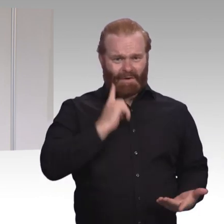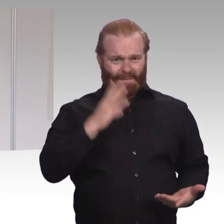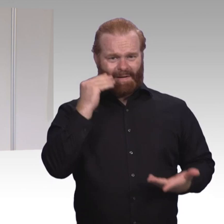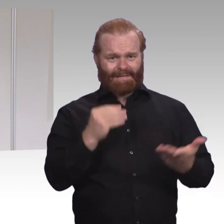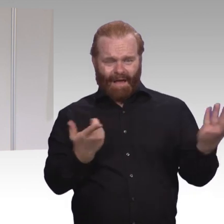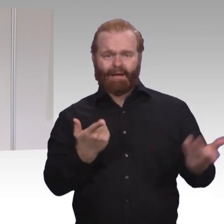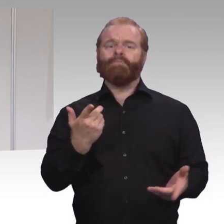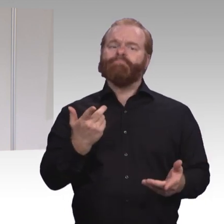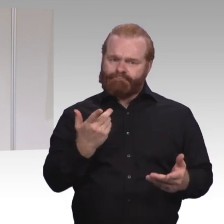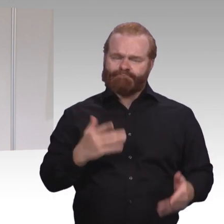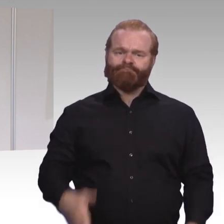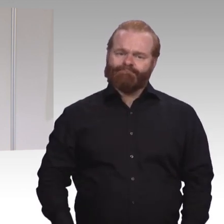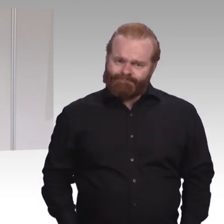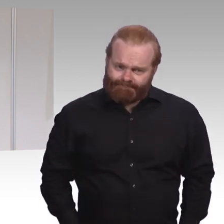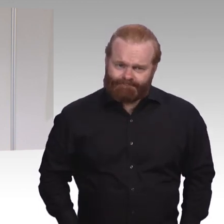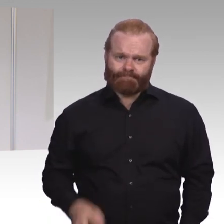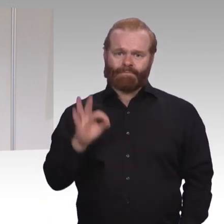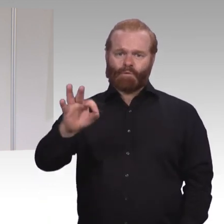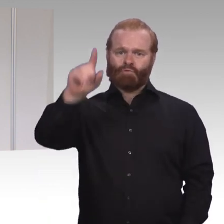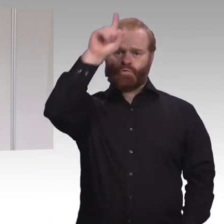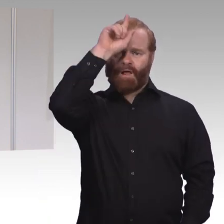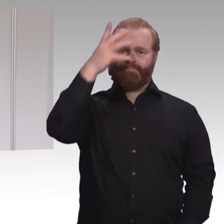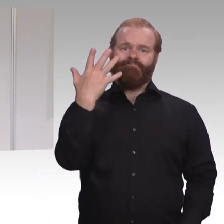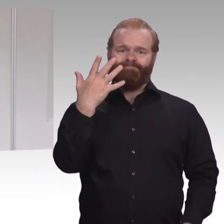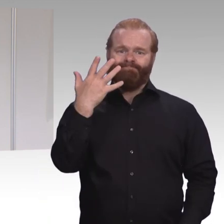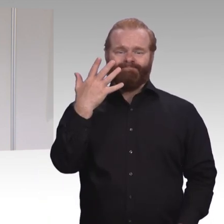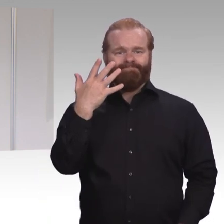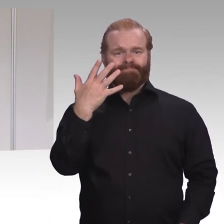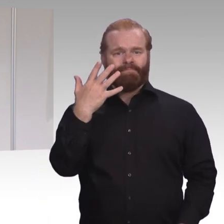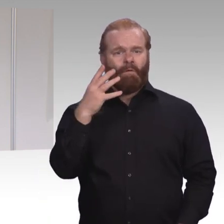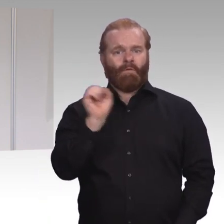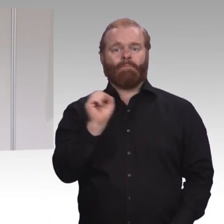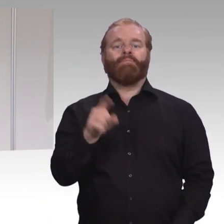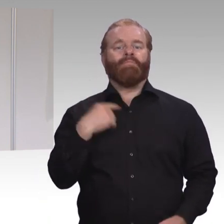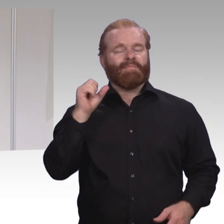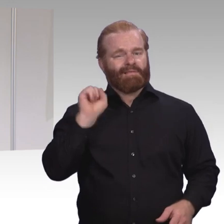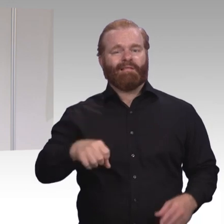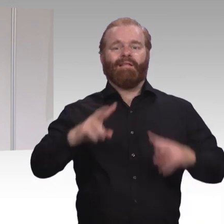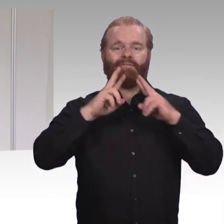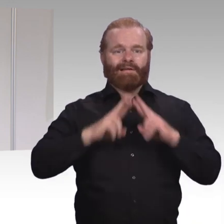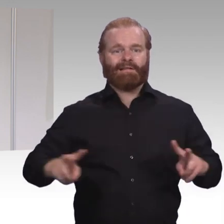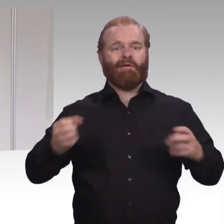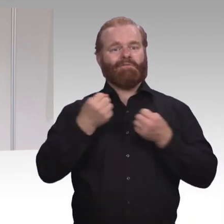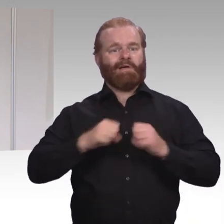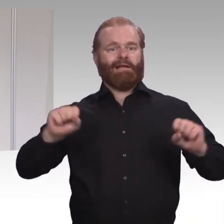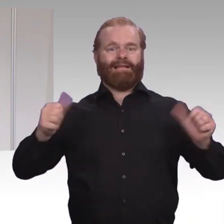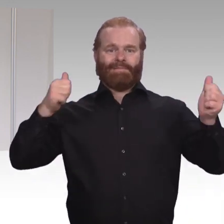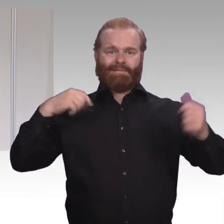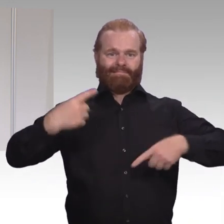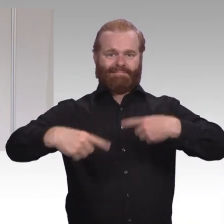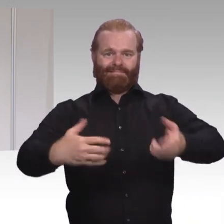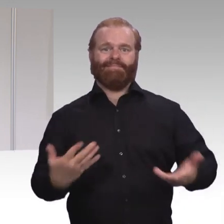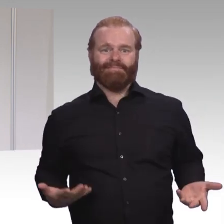Zeiten, in denen sich die Welt rasant wandelt und die Sicherheitslage durch erhebliche Risiken geprägt ist.